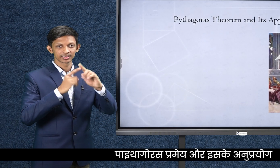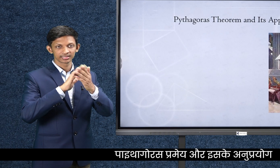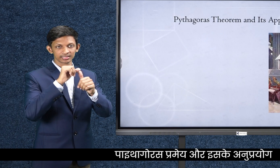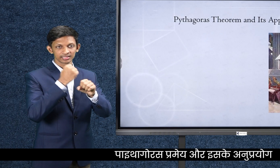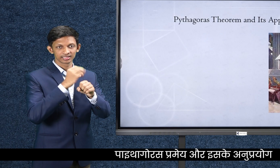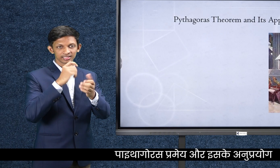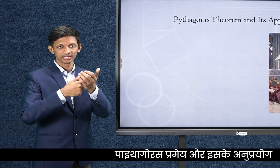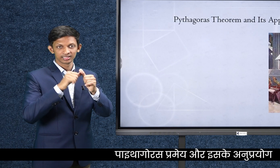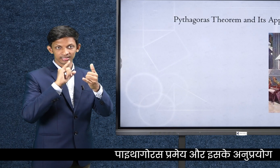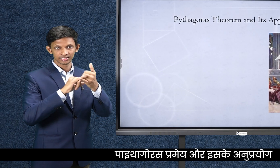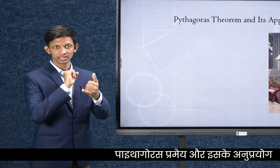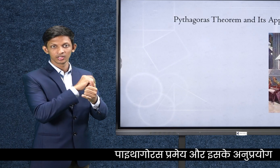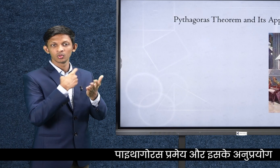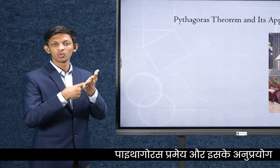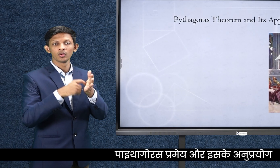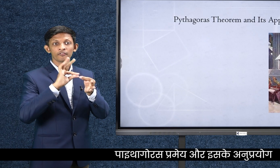पाइथागोरस प्रमेय और इसके अनुप्रयोग।